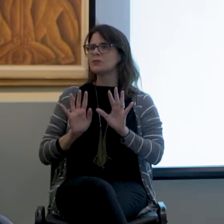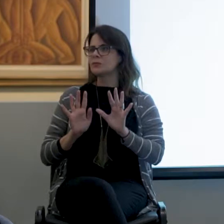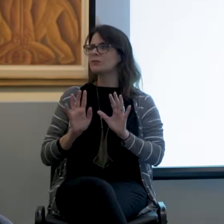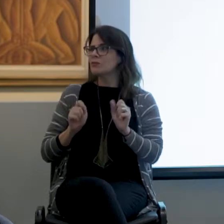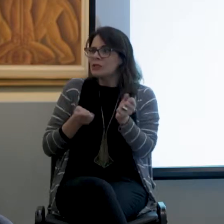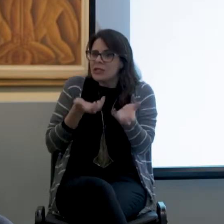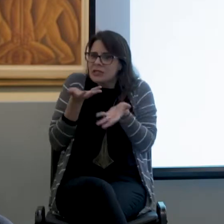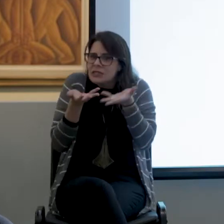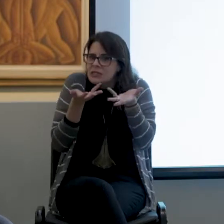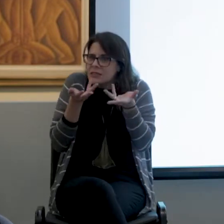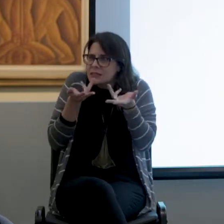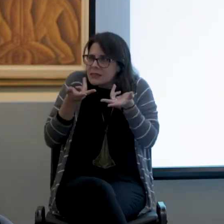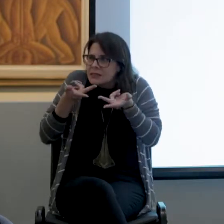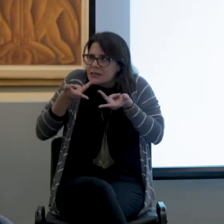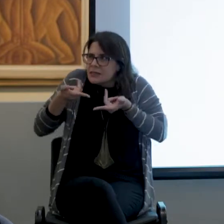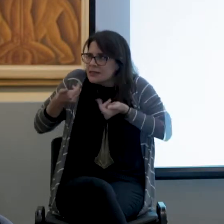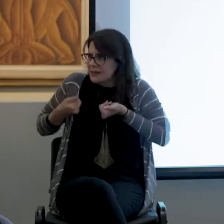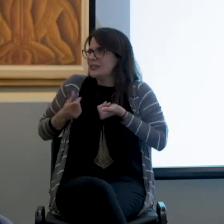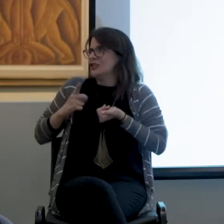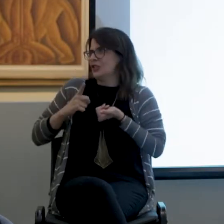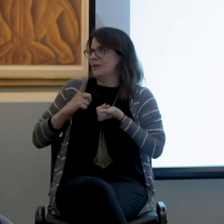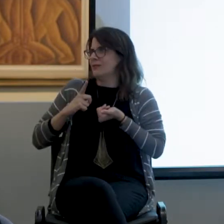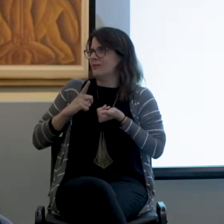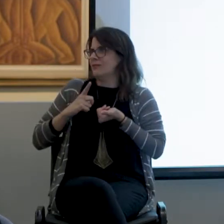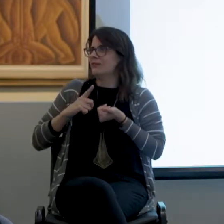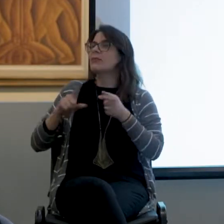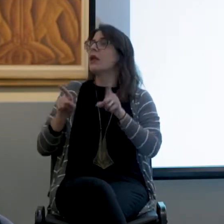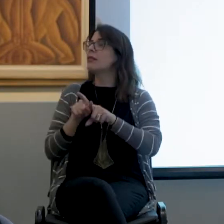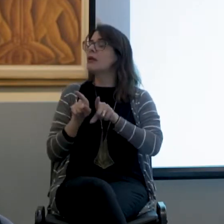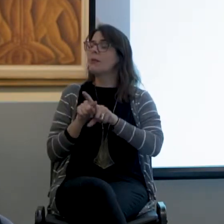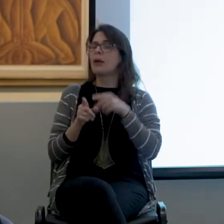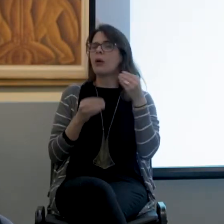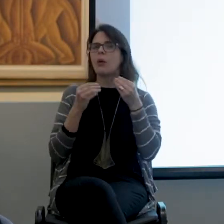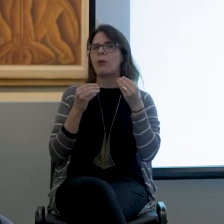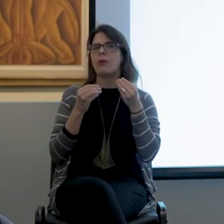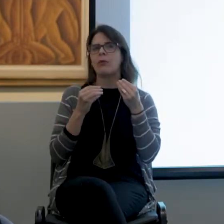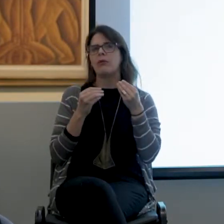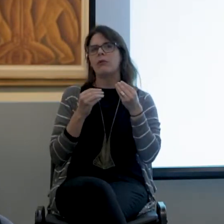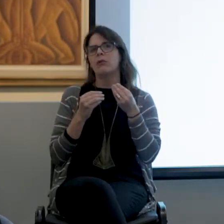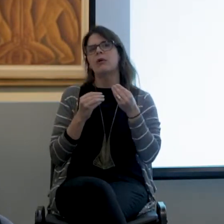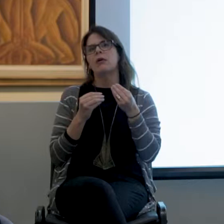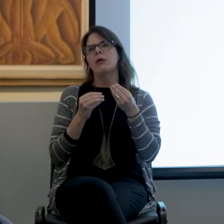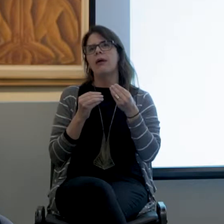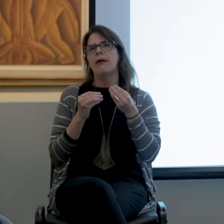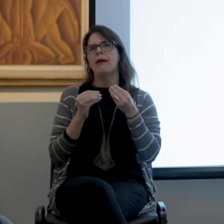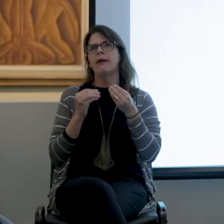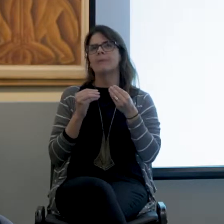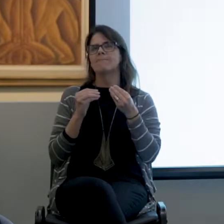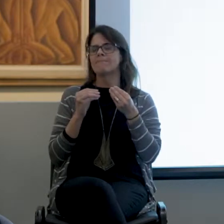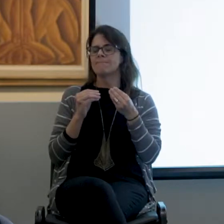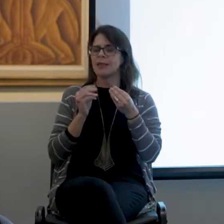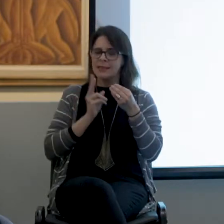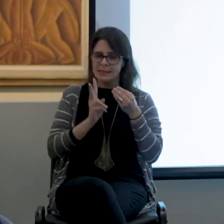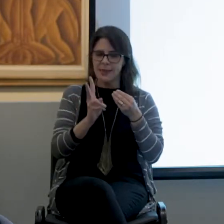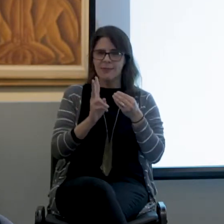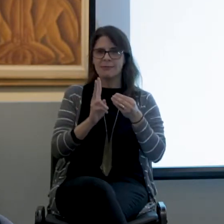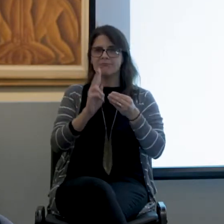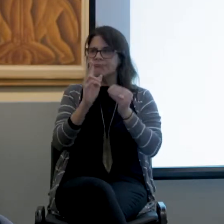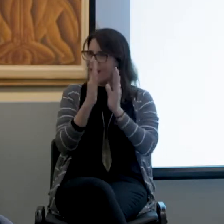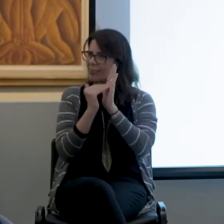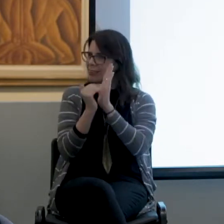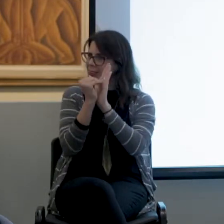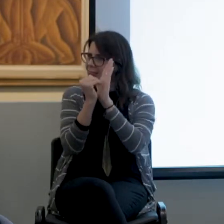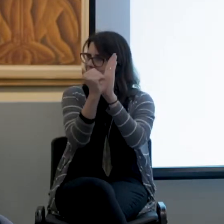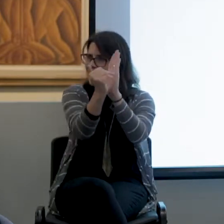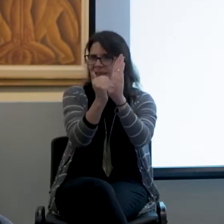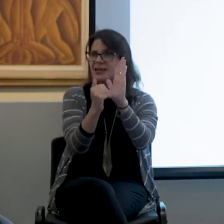E as figuras tinham que ser planas, né? Sempre planas, ou de lado, né?